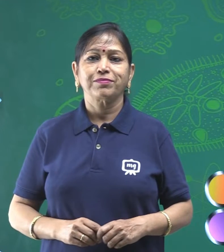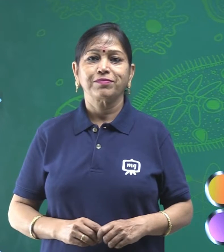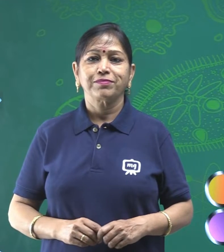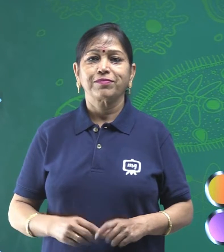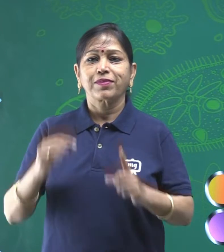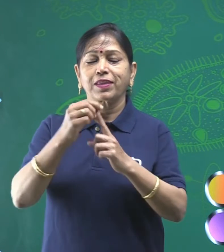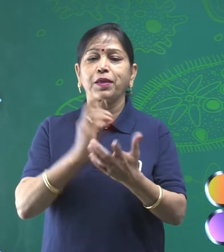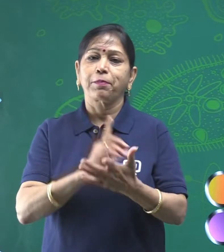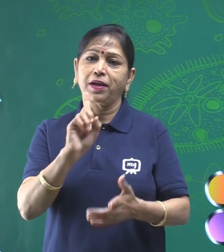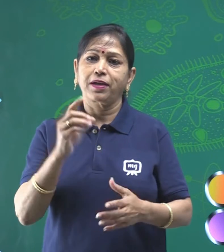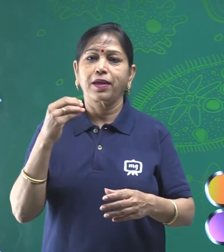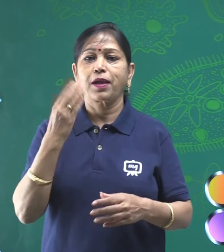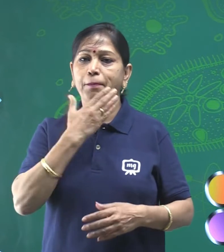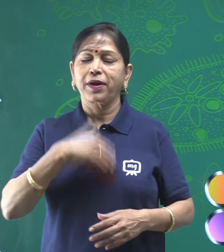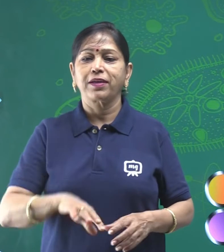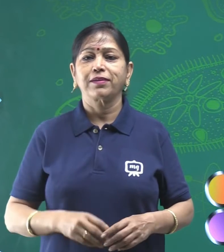भाग 1 पढ़ेंगे।